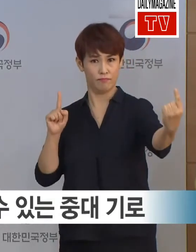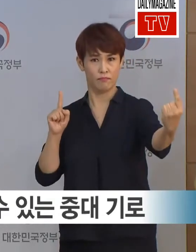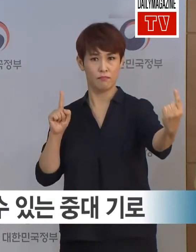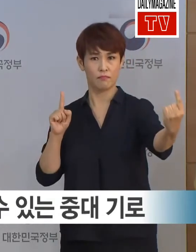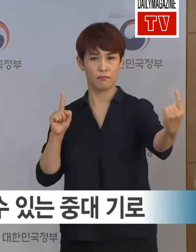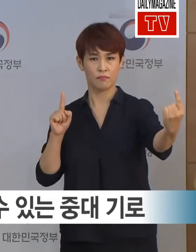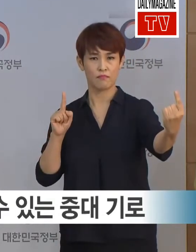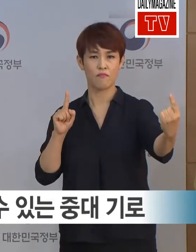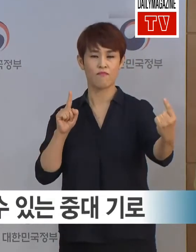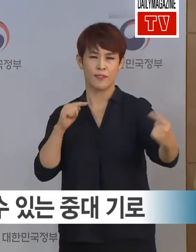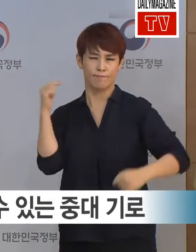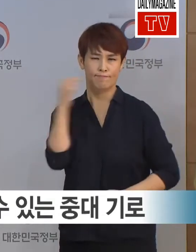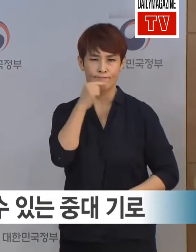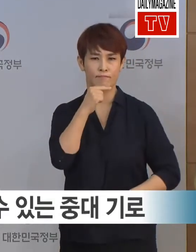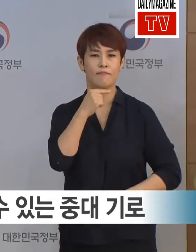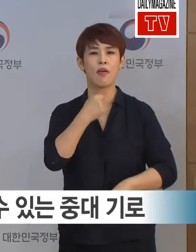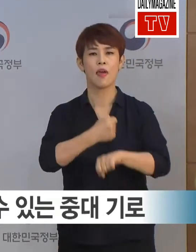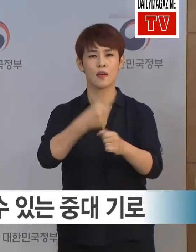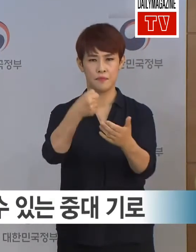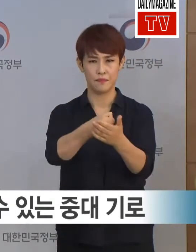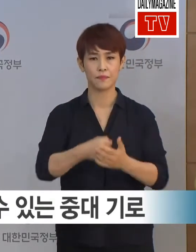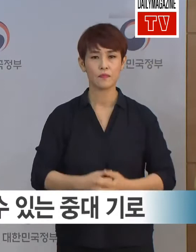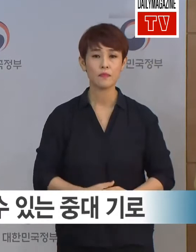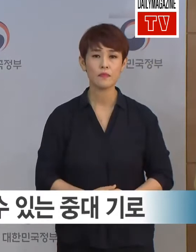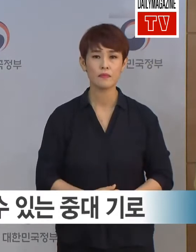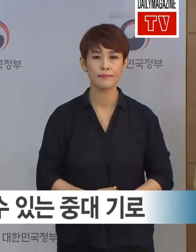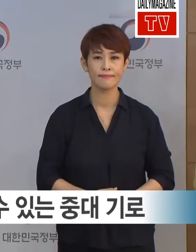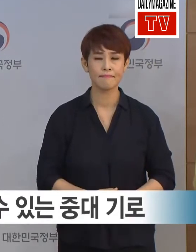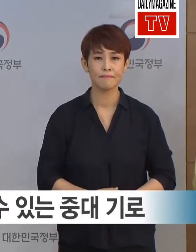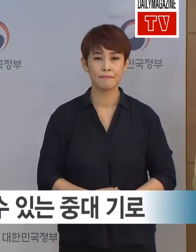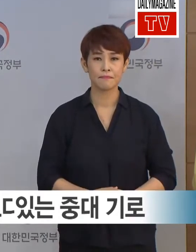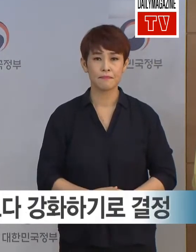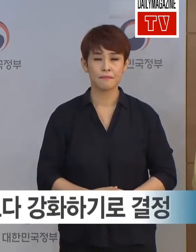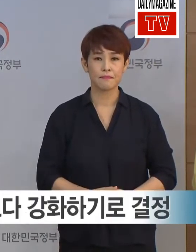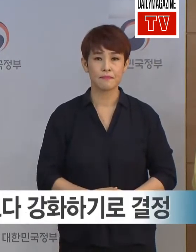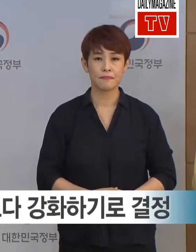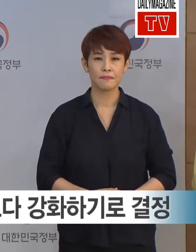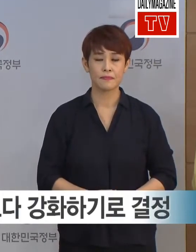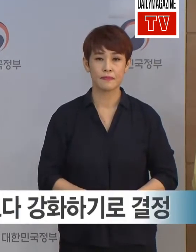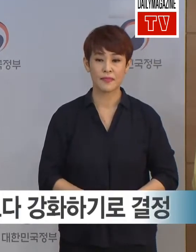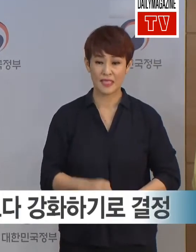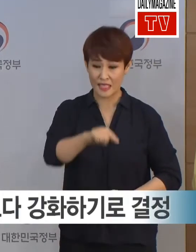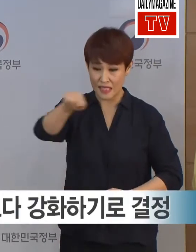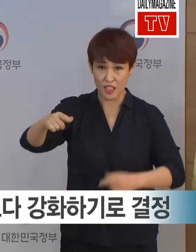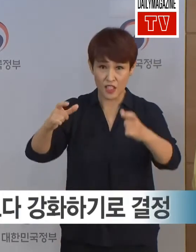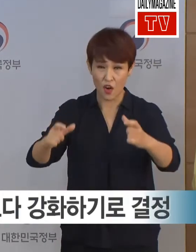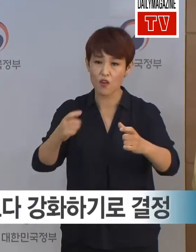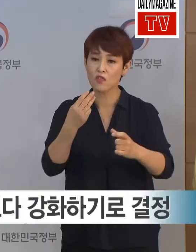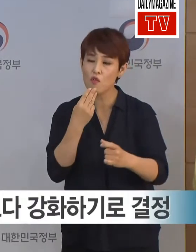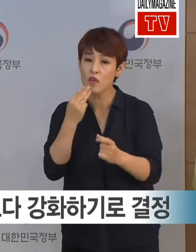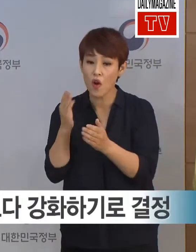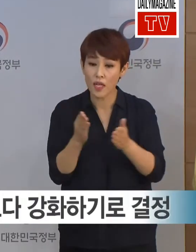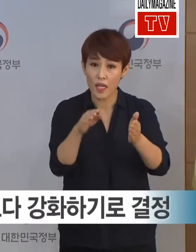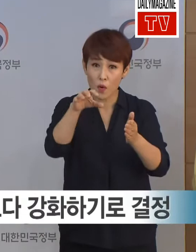두기를 보다 강화하기로 결정하였습니다. 먼저 대상 지역에 기존 서울과